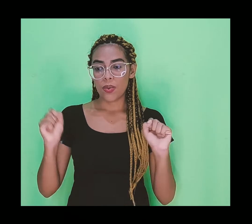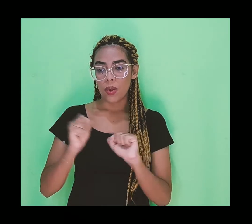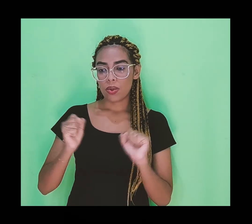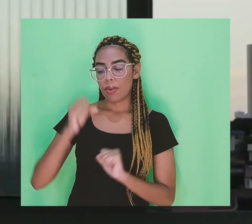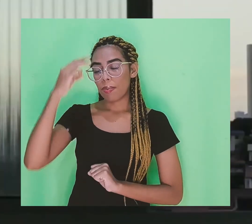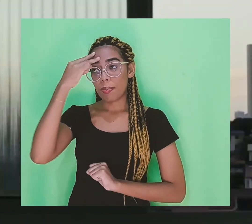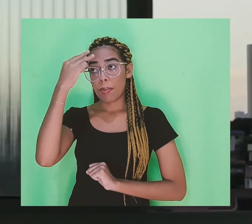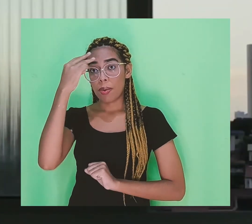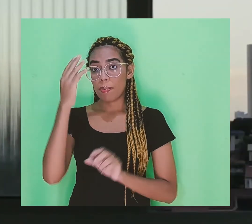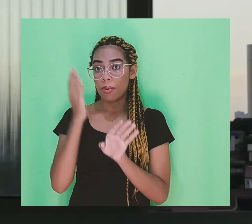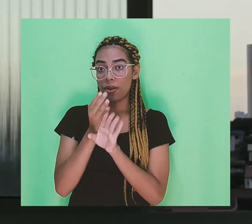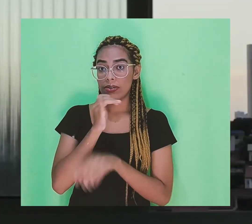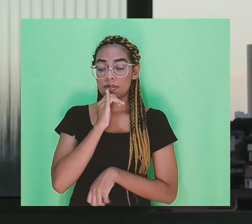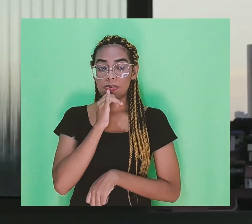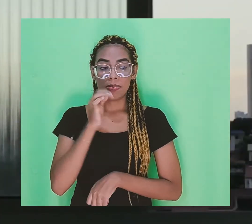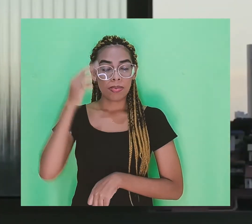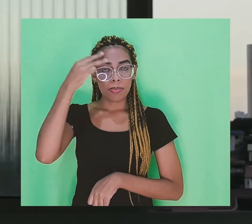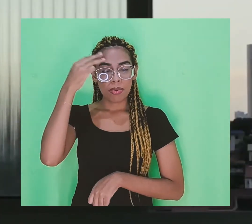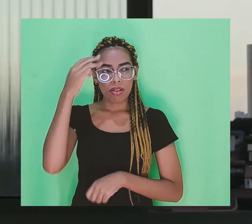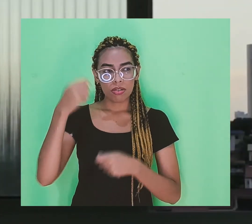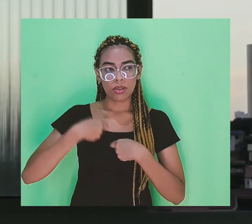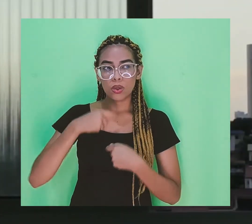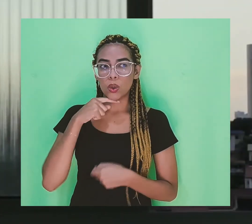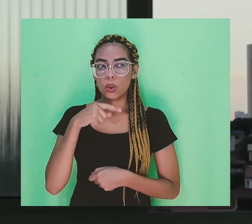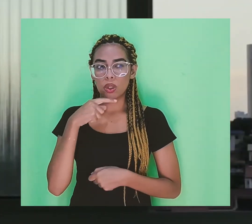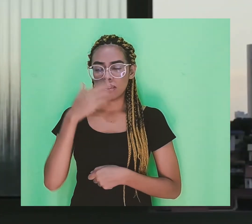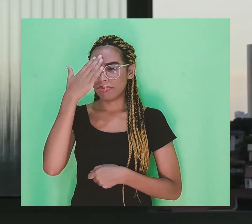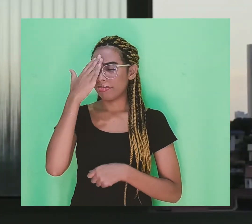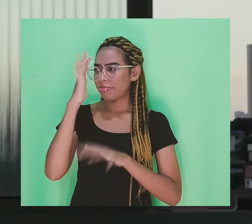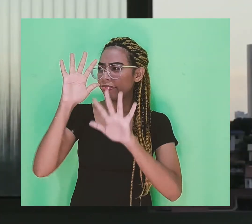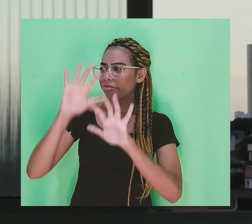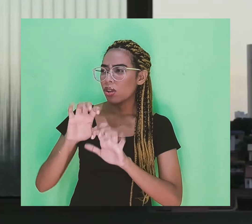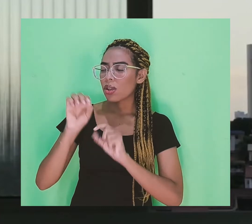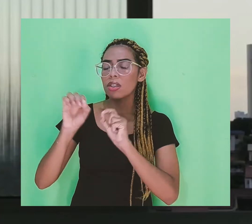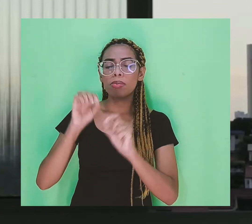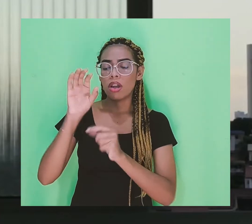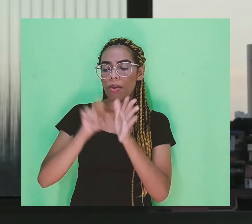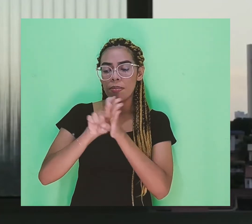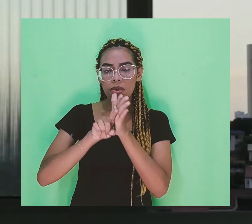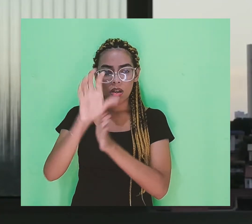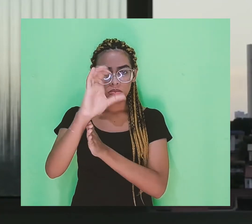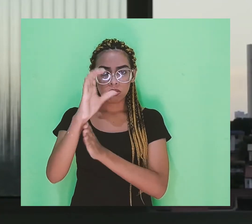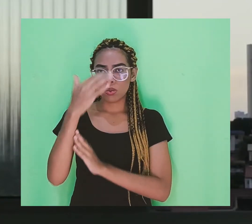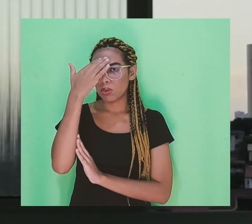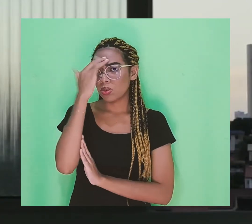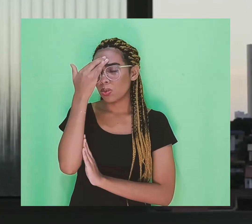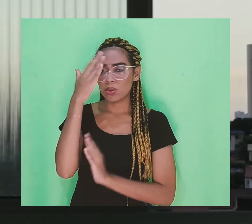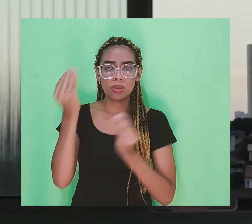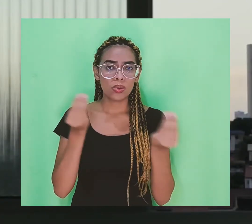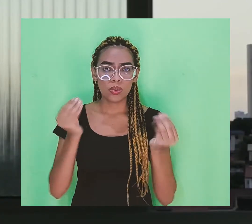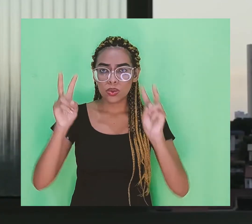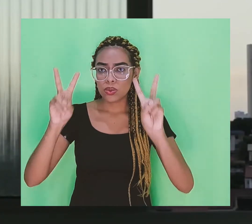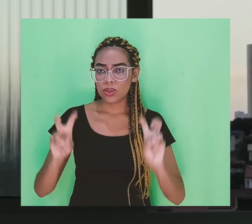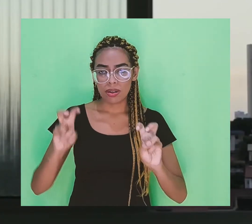memória, né? Porque a memória é uma coisa que ela não consegue ser entendida ainda pela ciência, né? O que é a Sim, memória? Onde é que tá a memória, sabe? Tá na sua cabeça, claro,